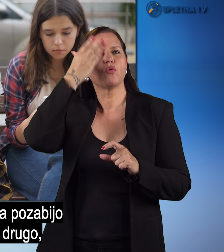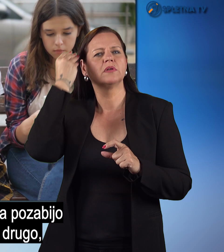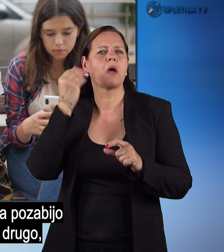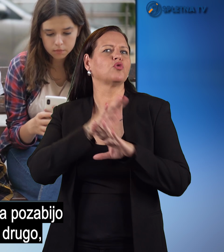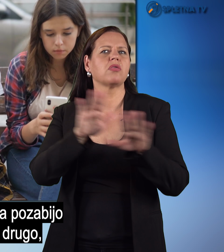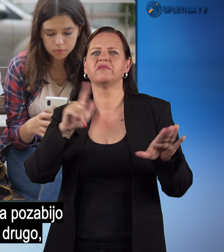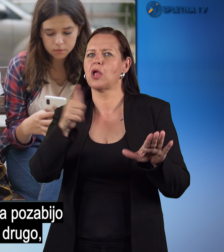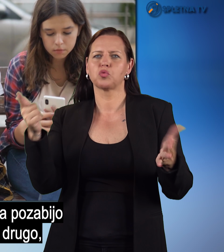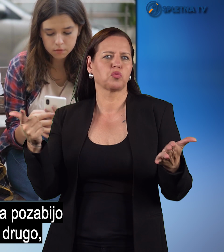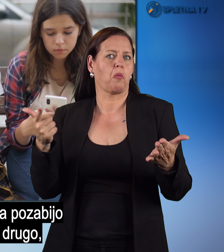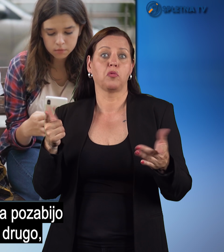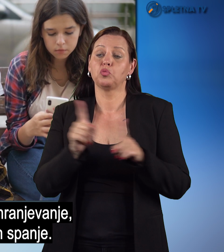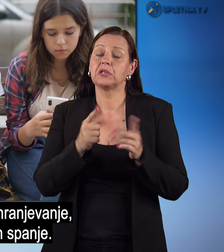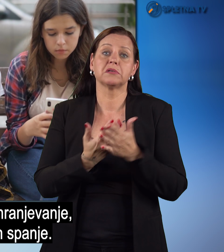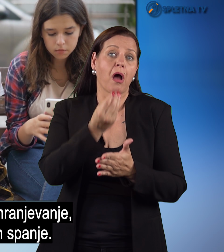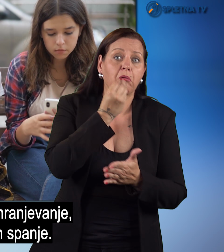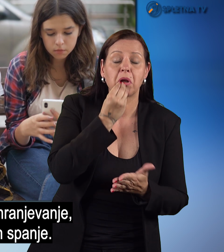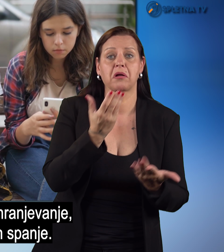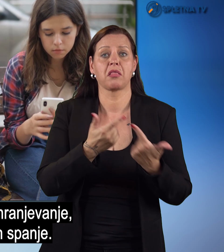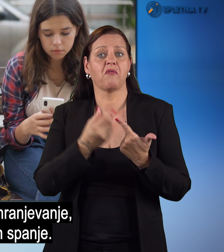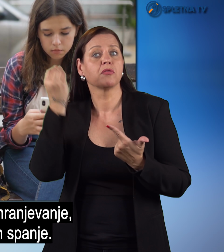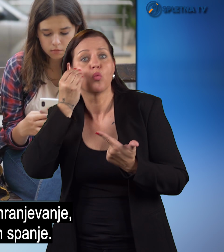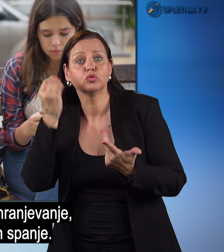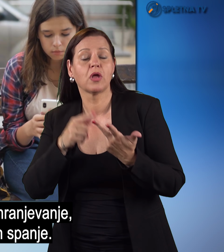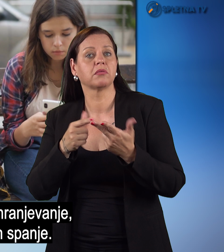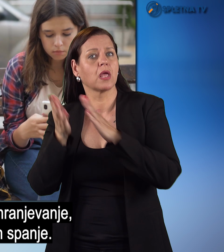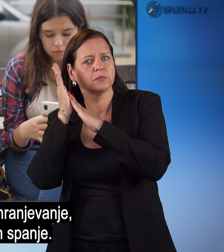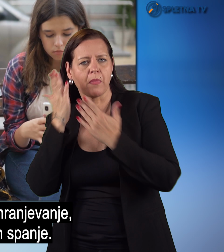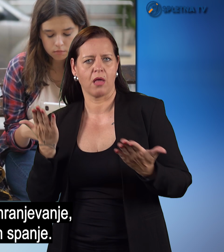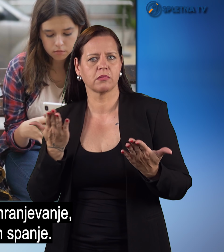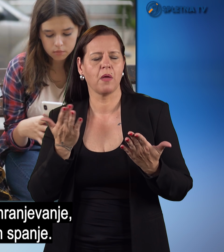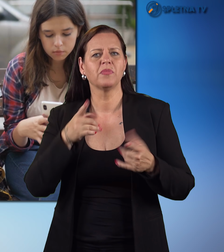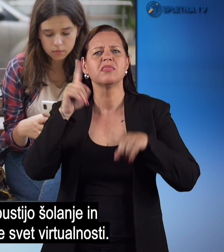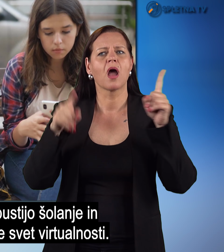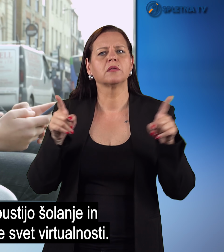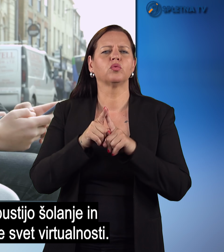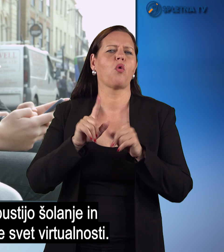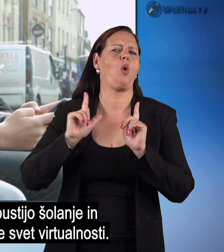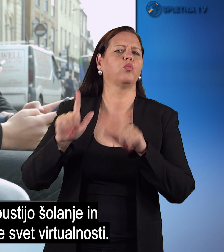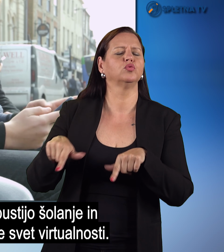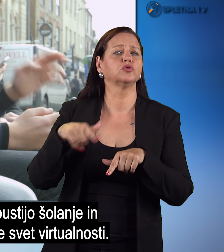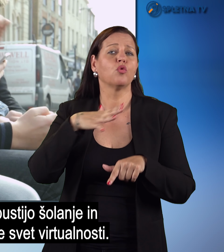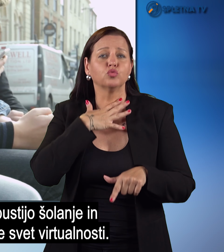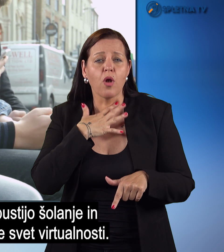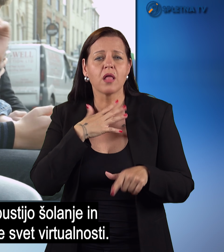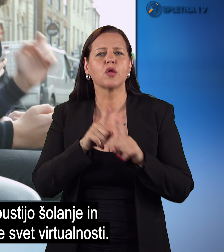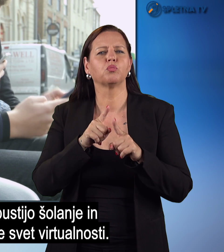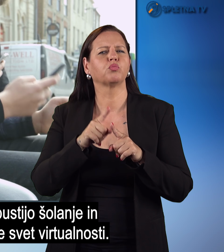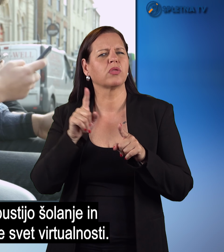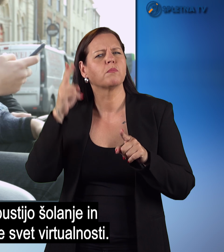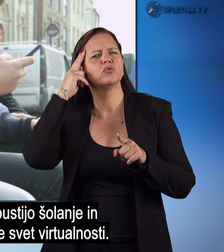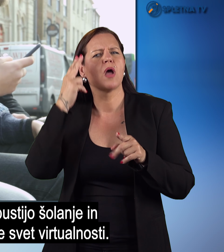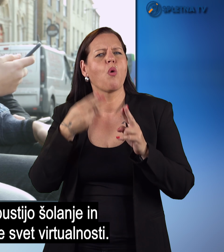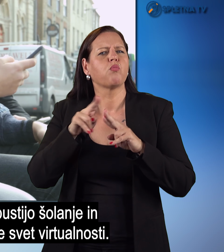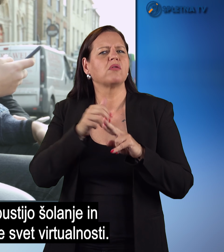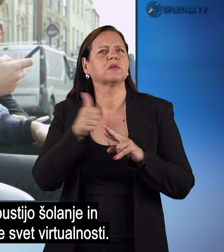Zaradi tega pozabijo na vse drugo, celo na prehranjevanje, učenje in spanje. Nekateri celo opustijo šolanje